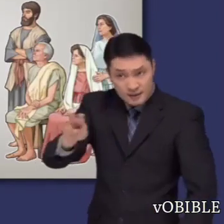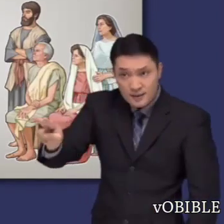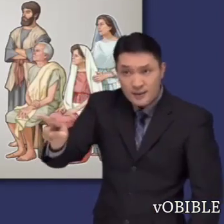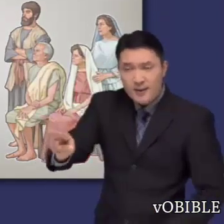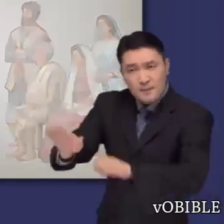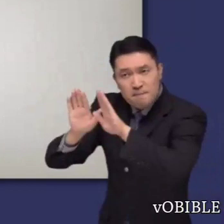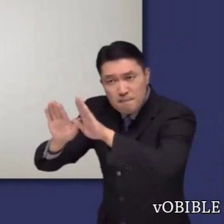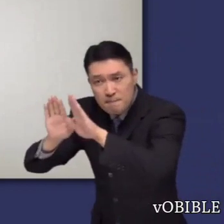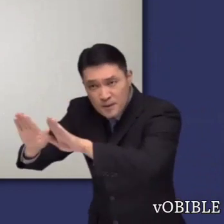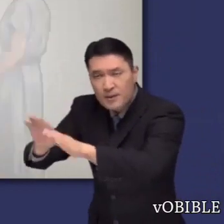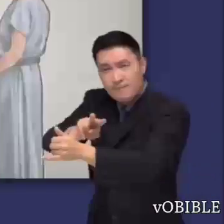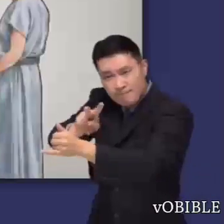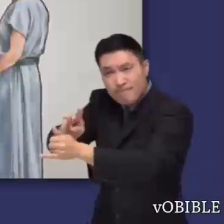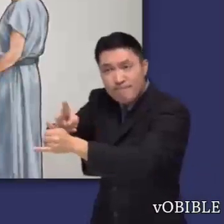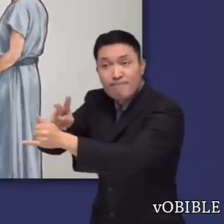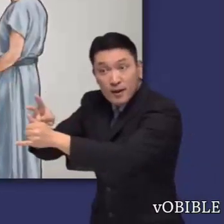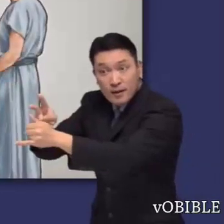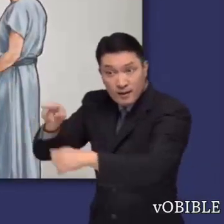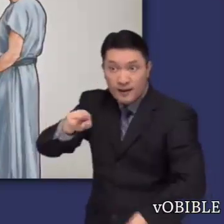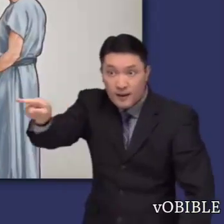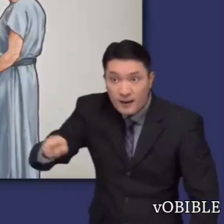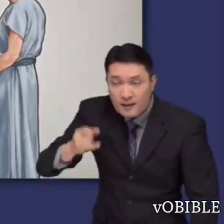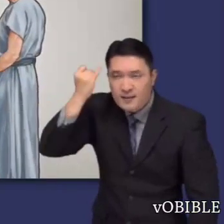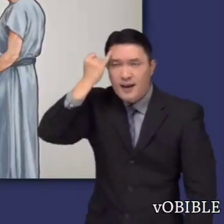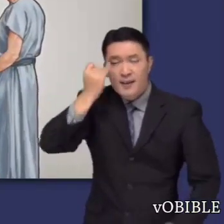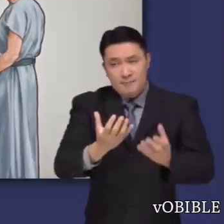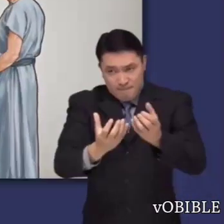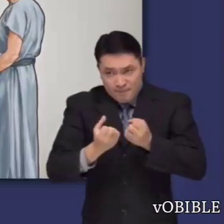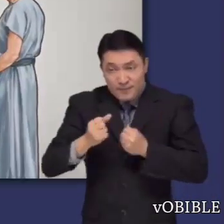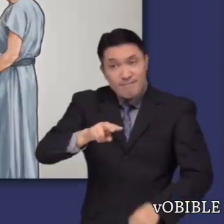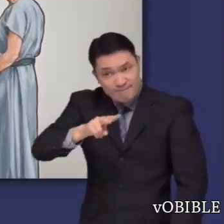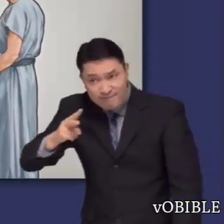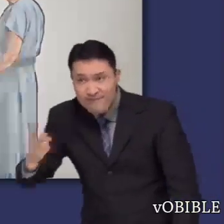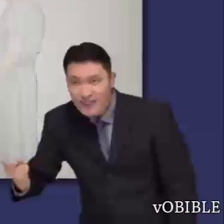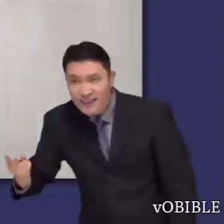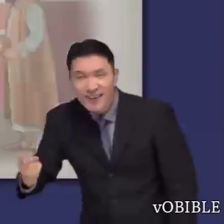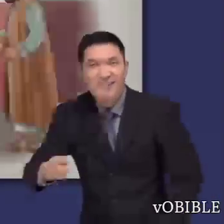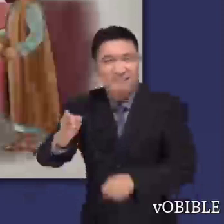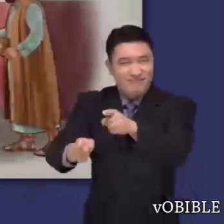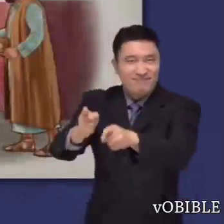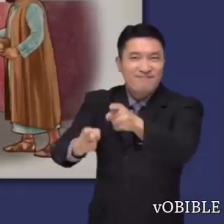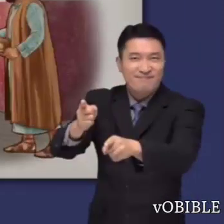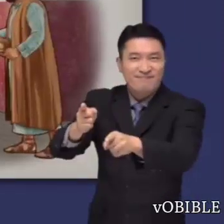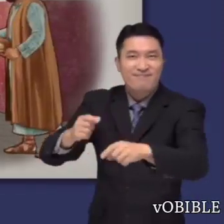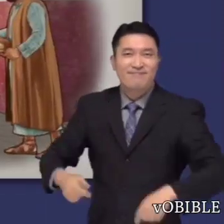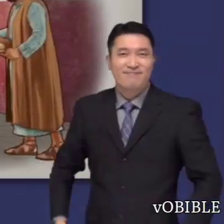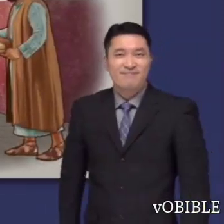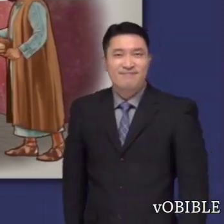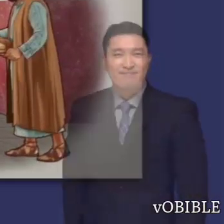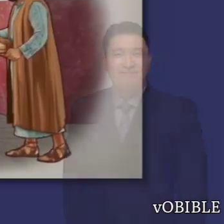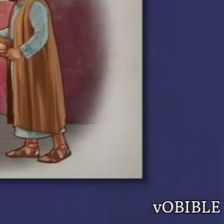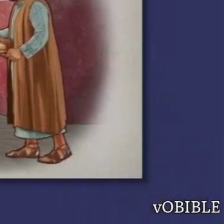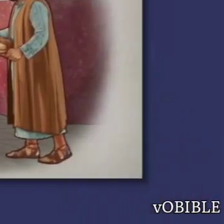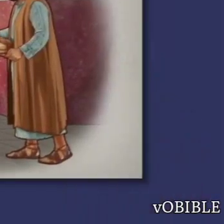当作敌人，而是应该把他们看作弟兄，继续劝诫他们。这样做是为了推